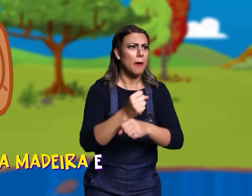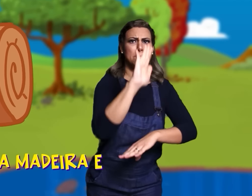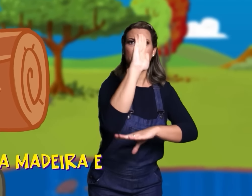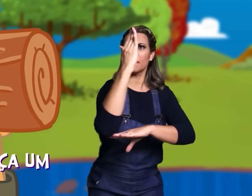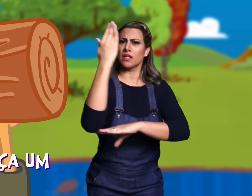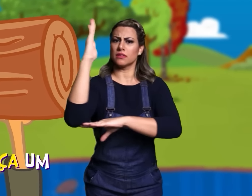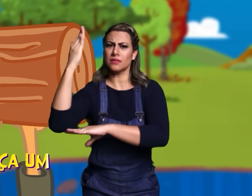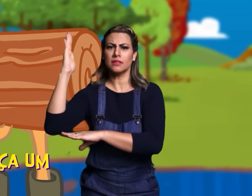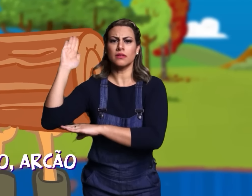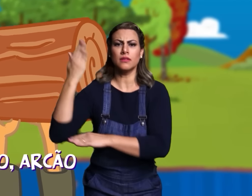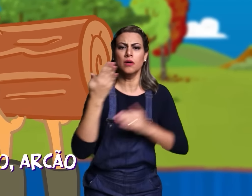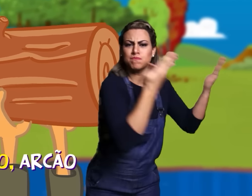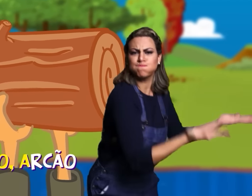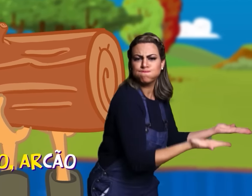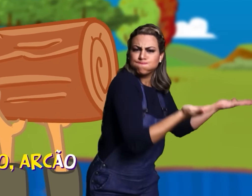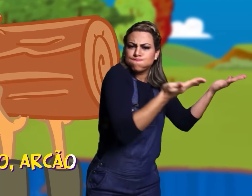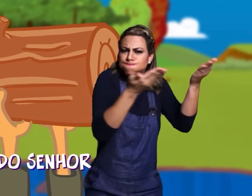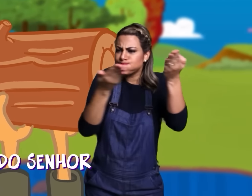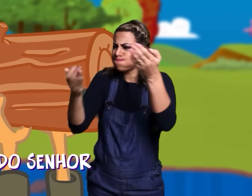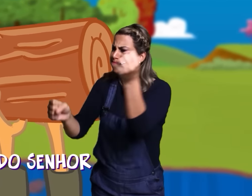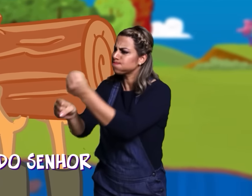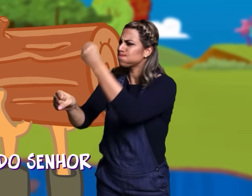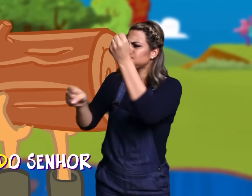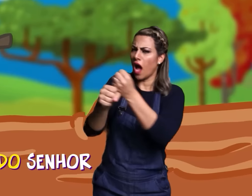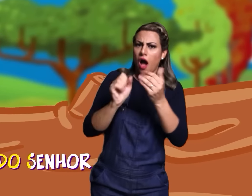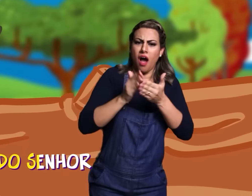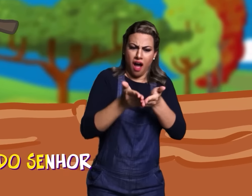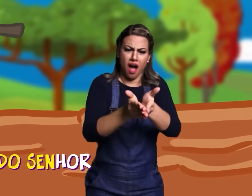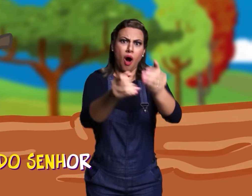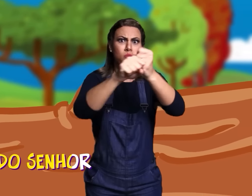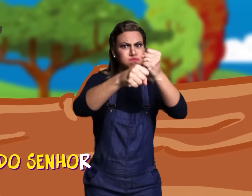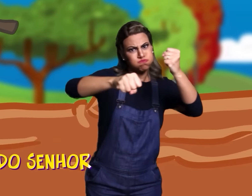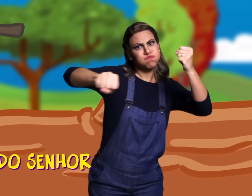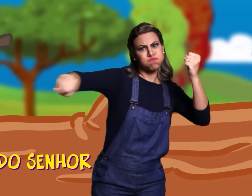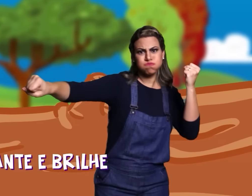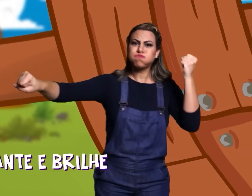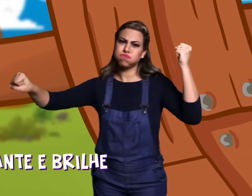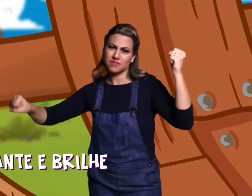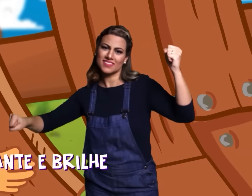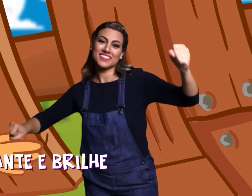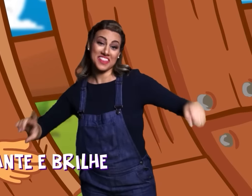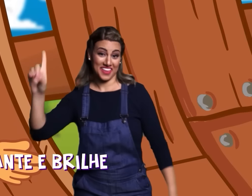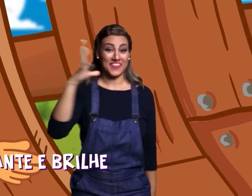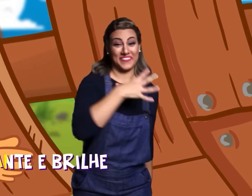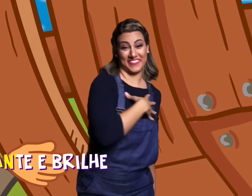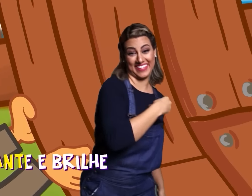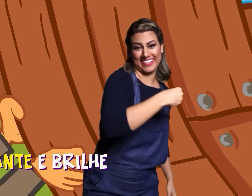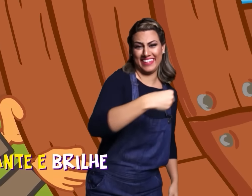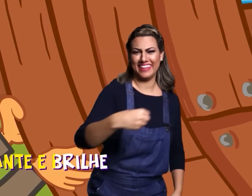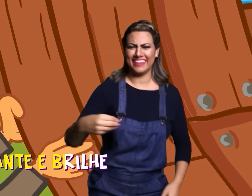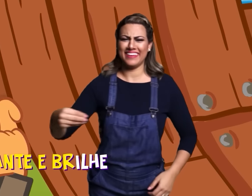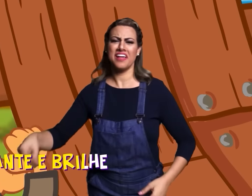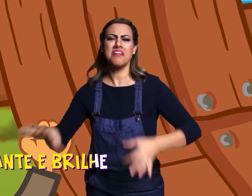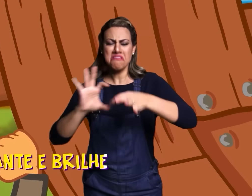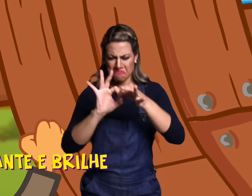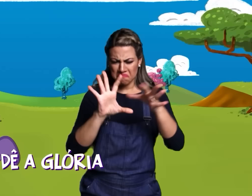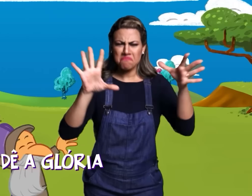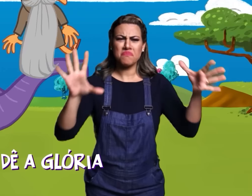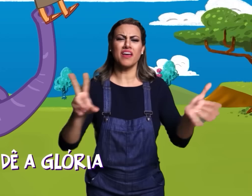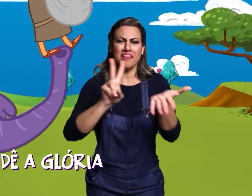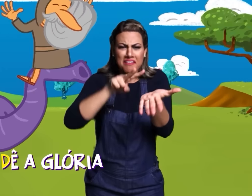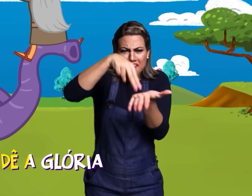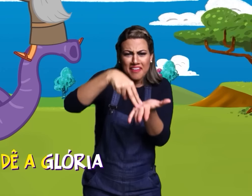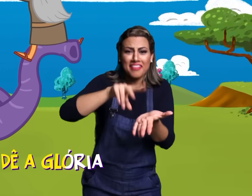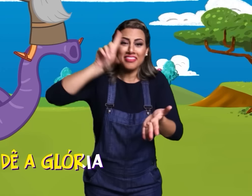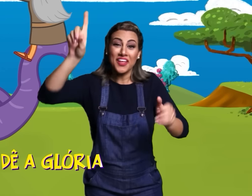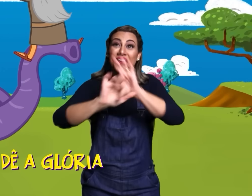e faça um arcão, arcão, filhos do Senhor. Vá, levante e brilhe, que a